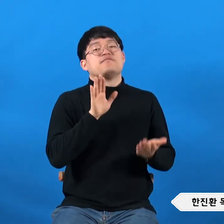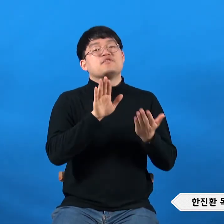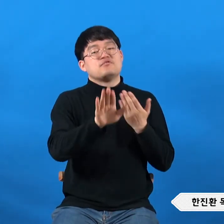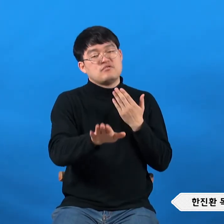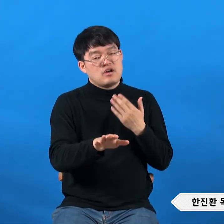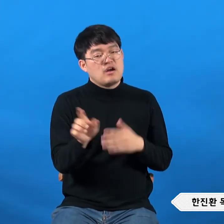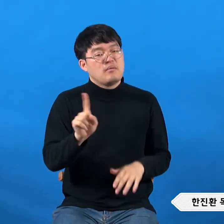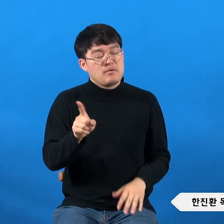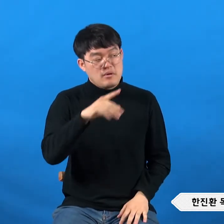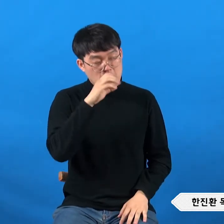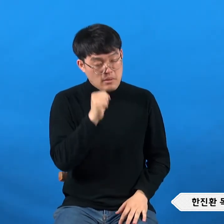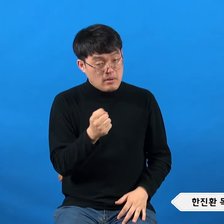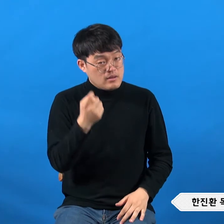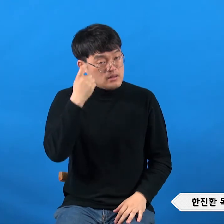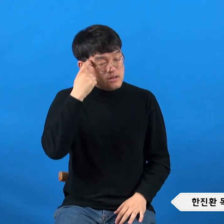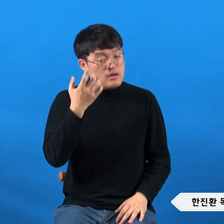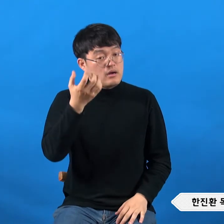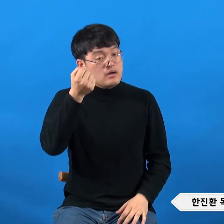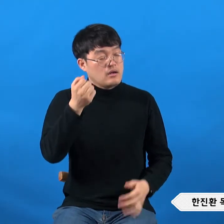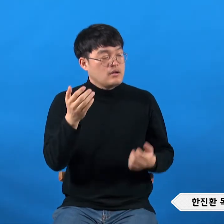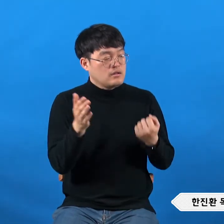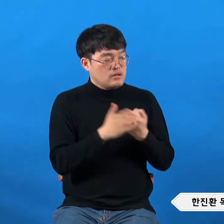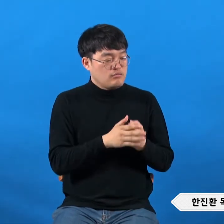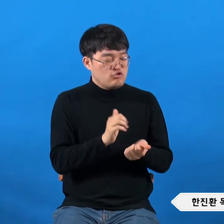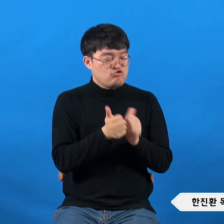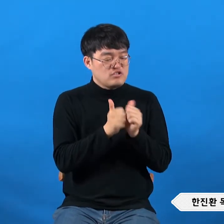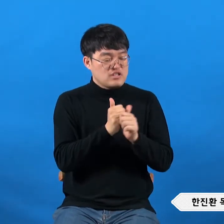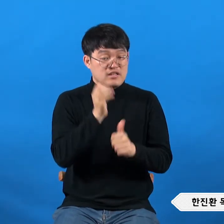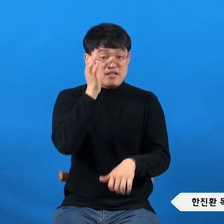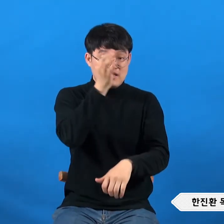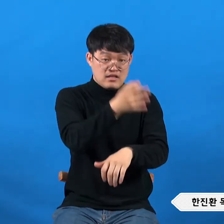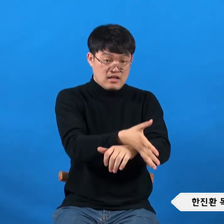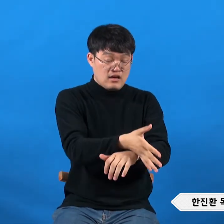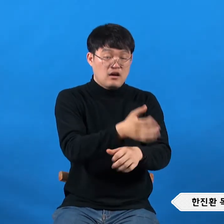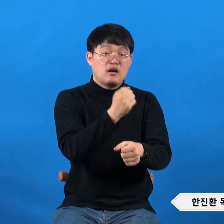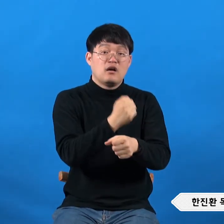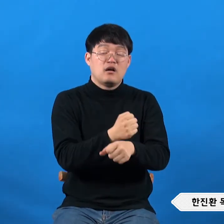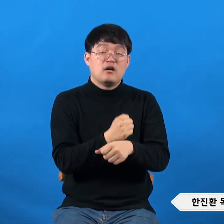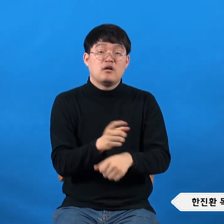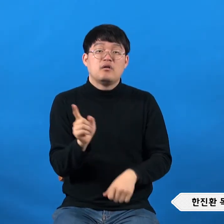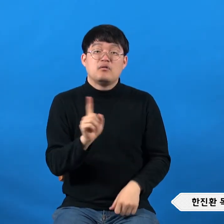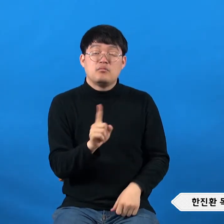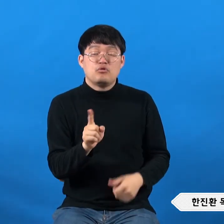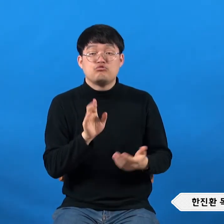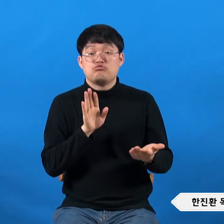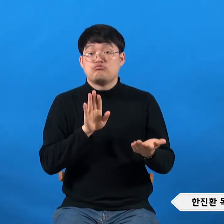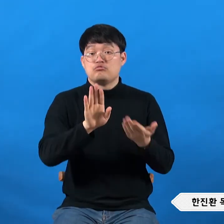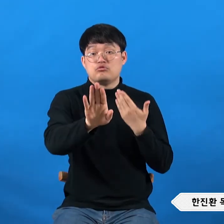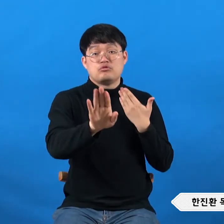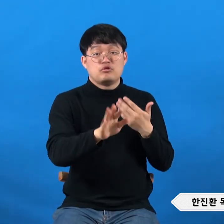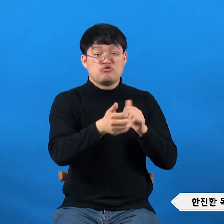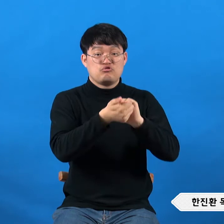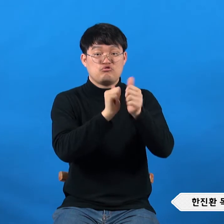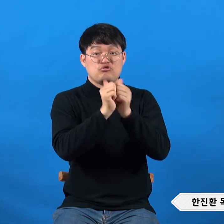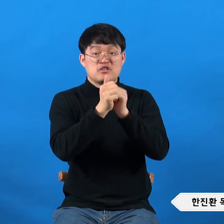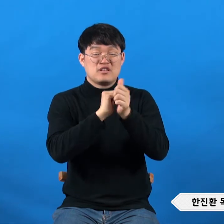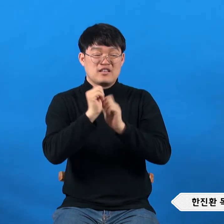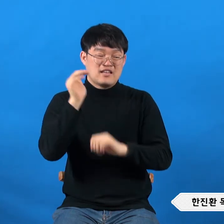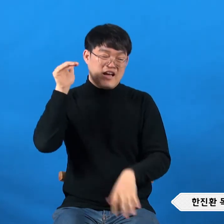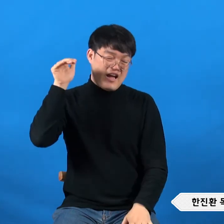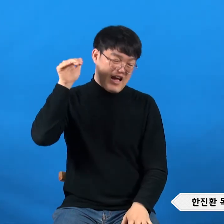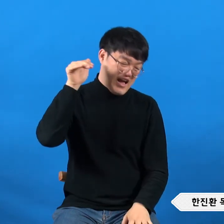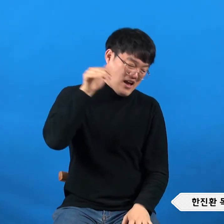노후에 이렇게 하는 게 제일 좋겠다 싶어서 주식을 다 샀습니다. 그런데 어떻게 된 판인지 그 다음부터는 그냥